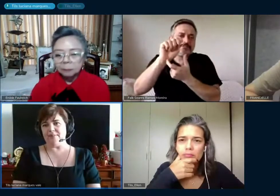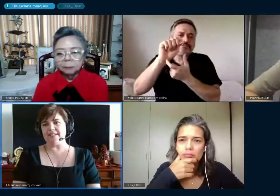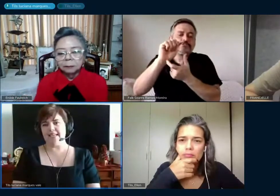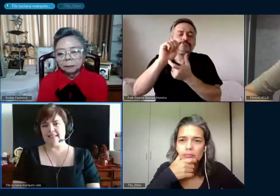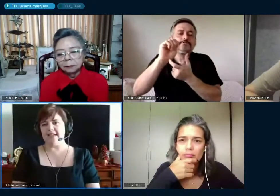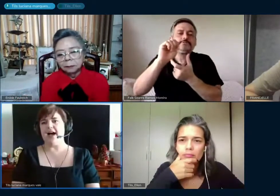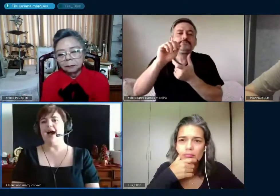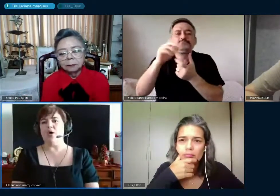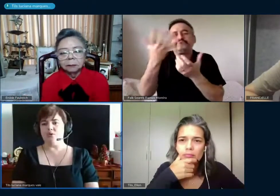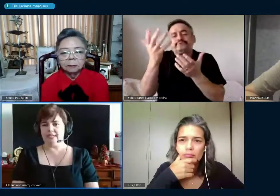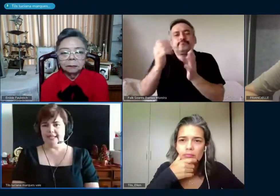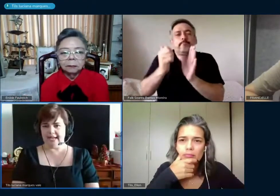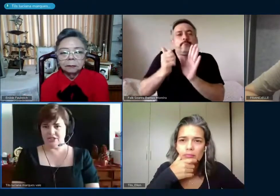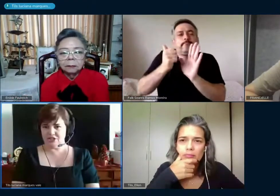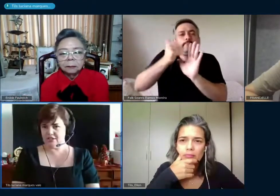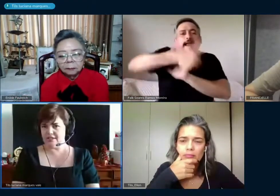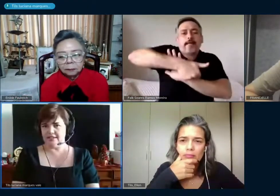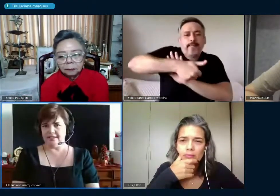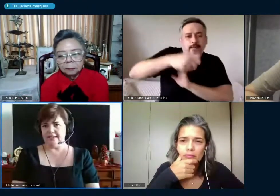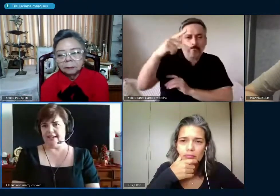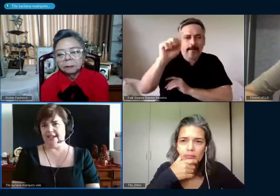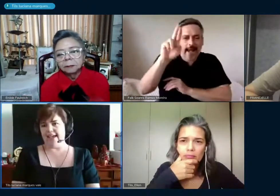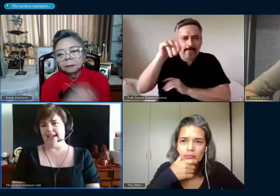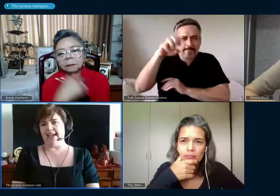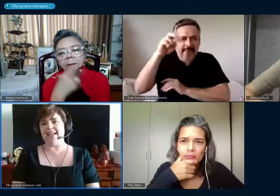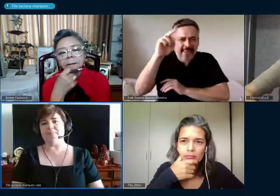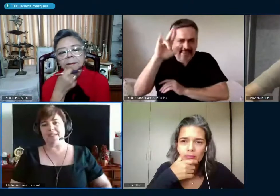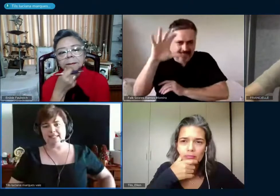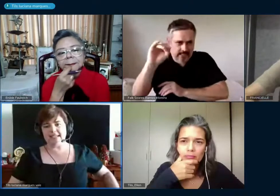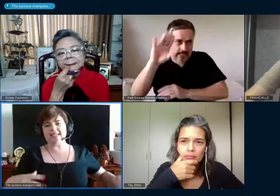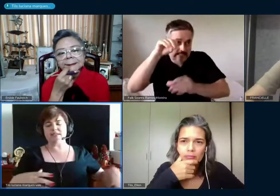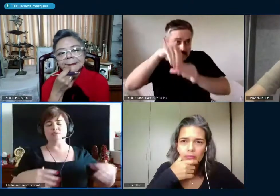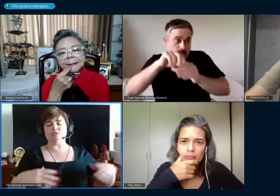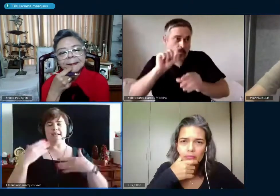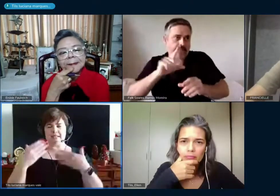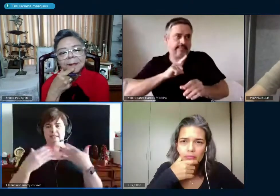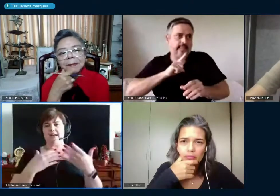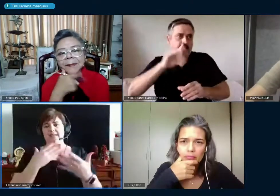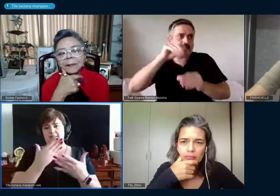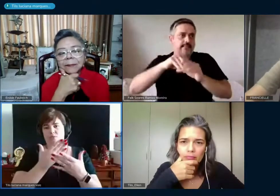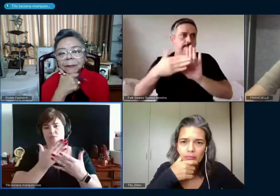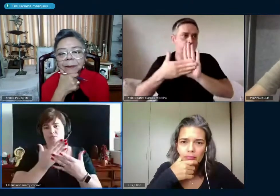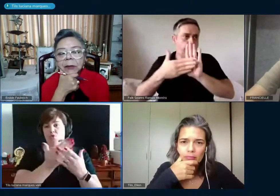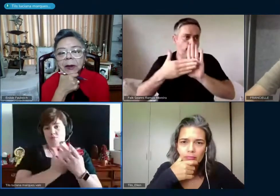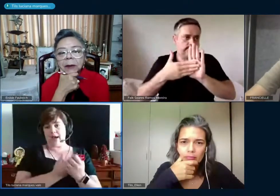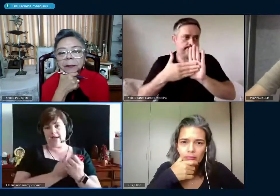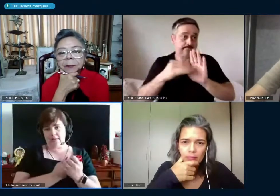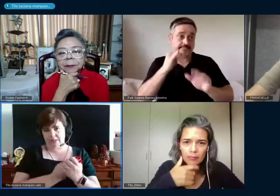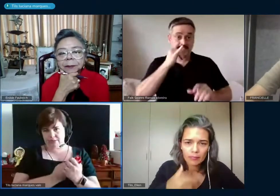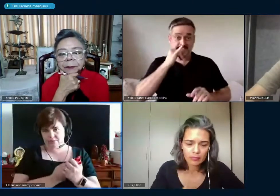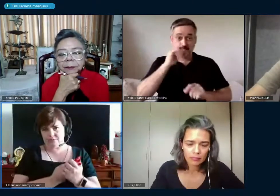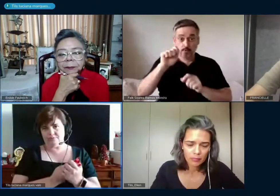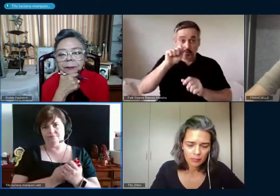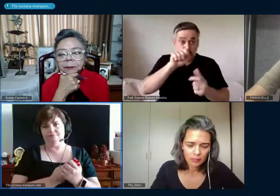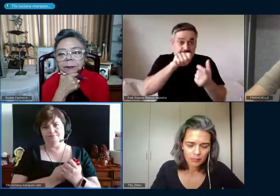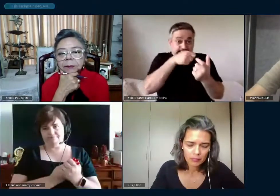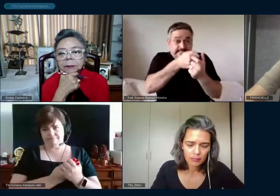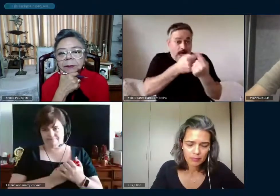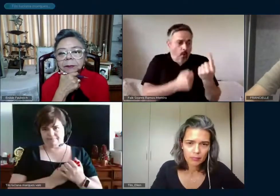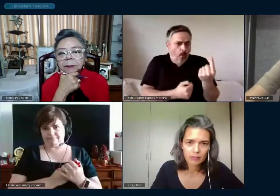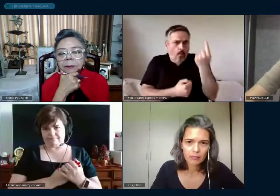ele apresenta a unidade, ele apresenta a questão da base, da questão dos parâmetros,